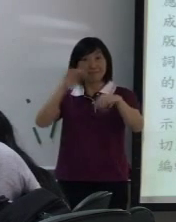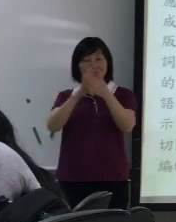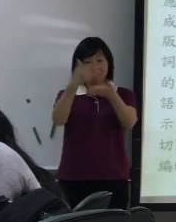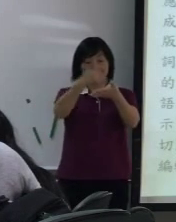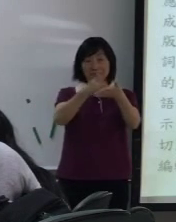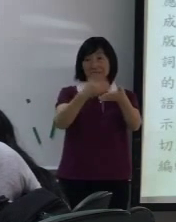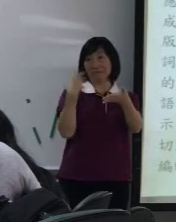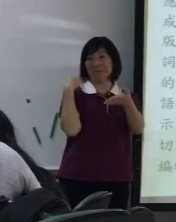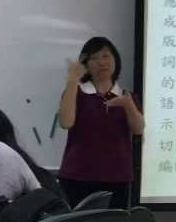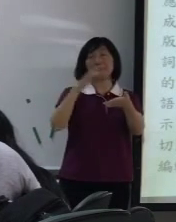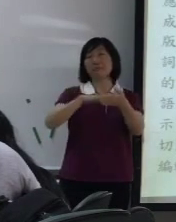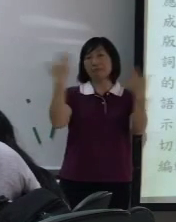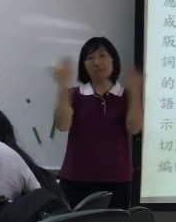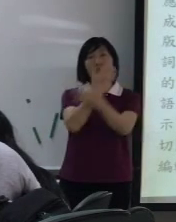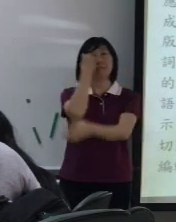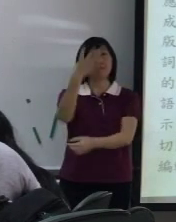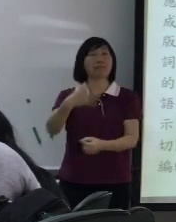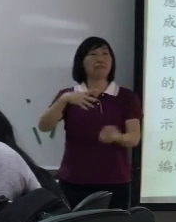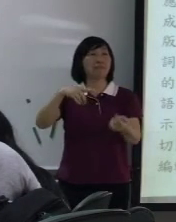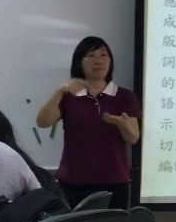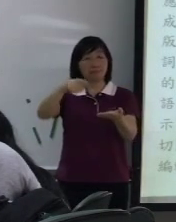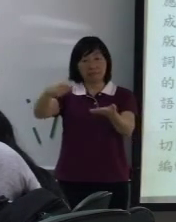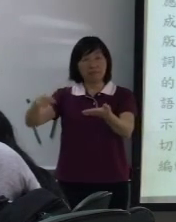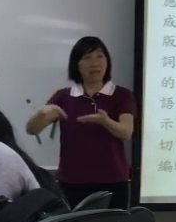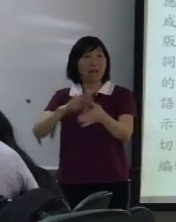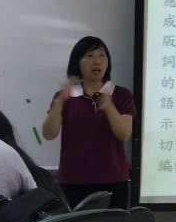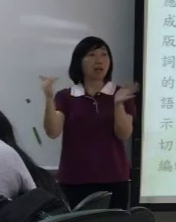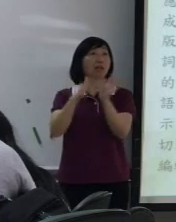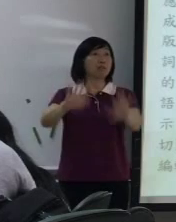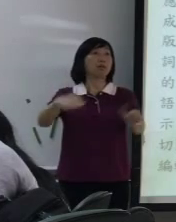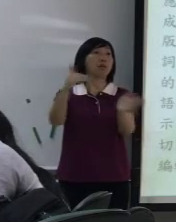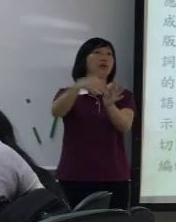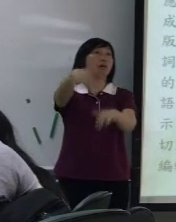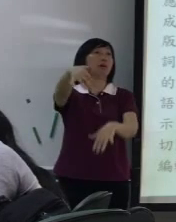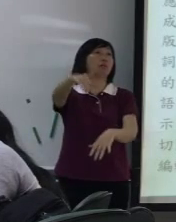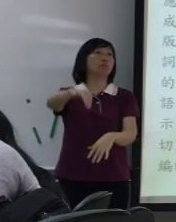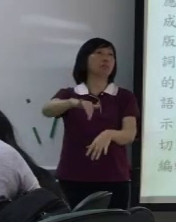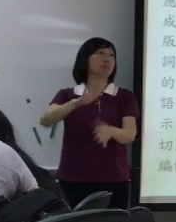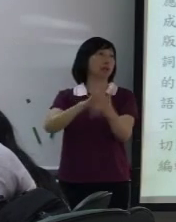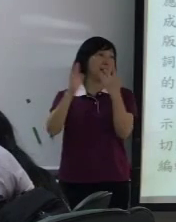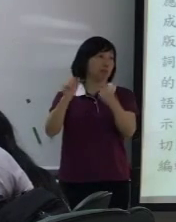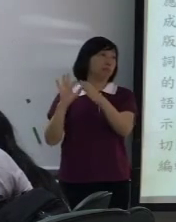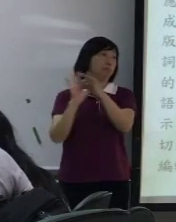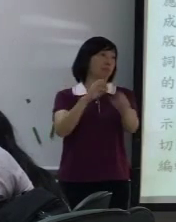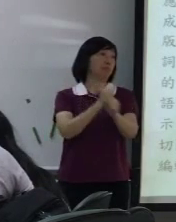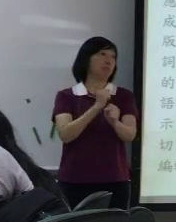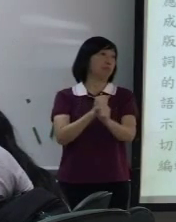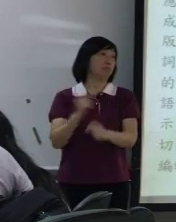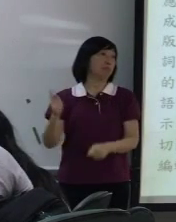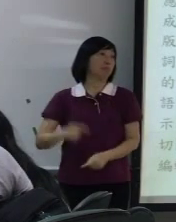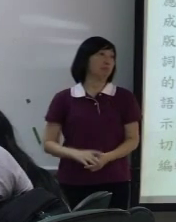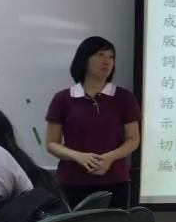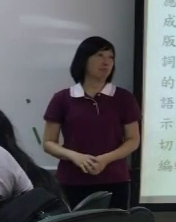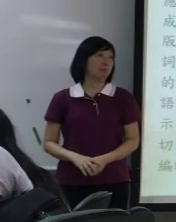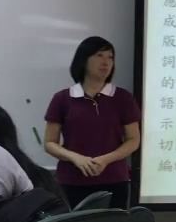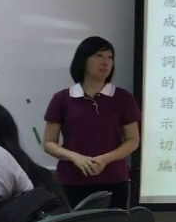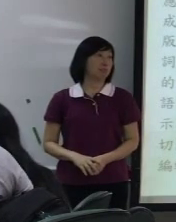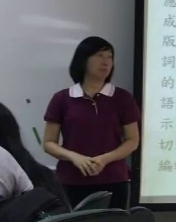重新再绘图，到现在还没画完哦，还在画哦。哦，好，